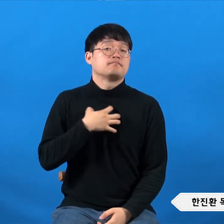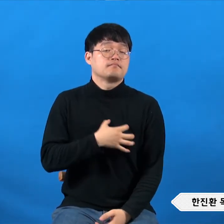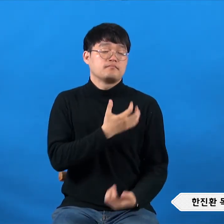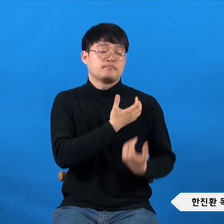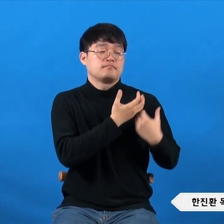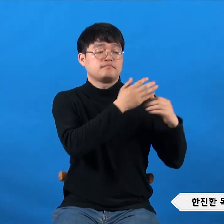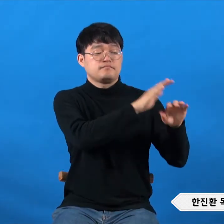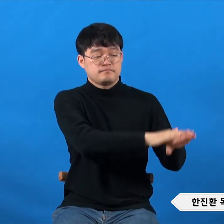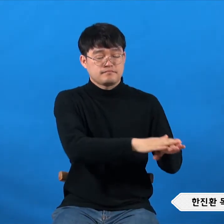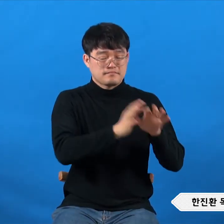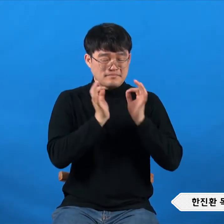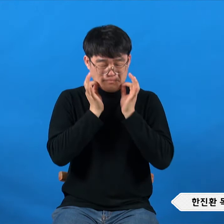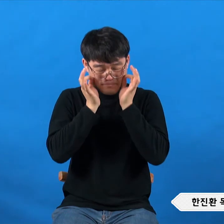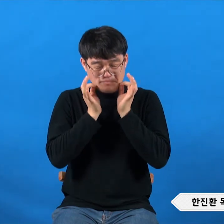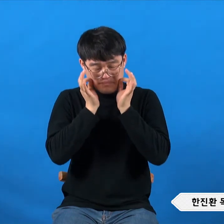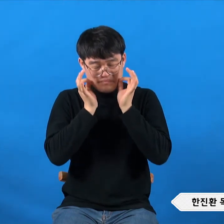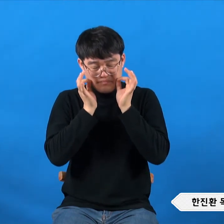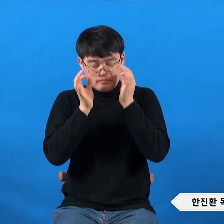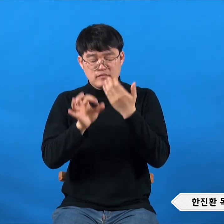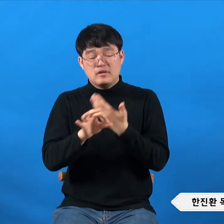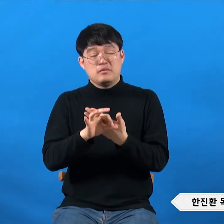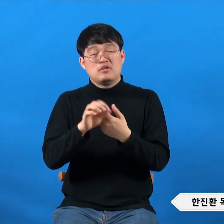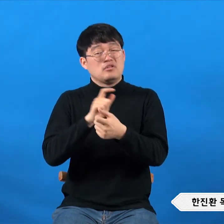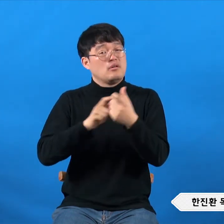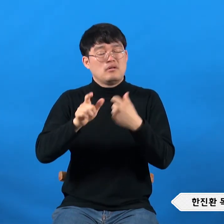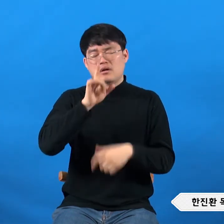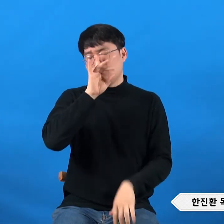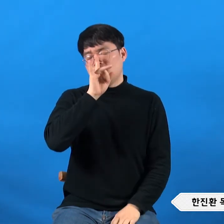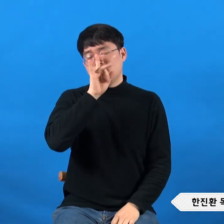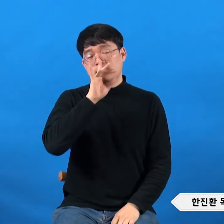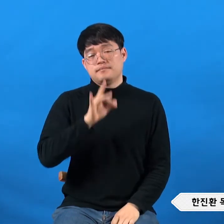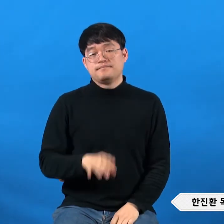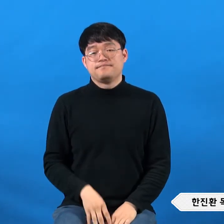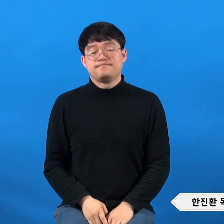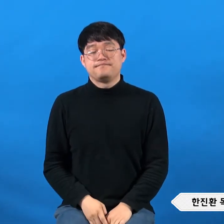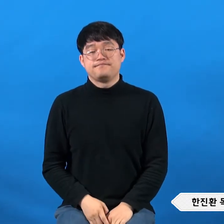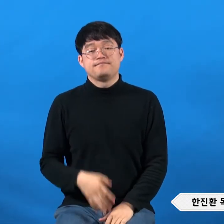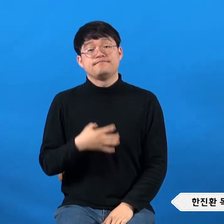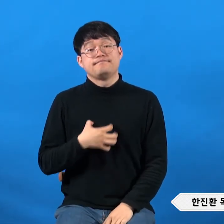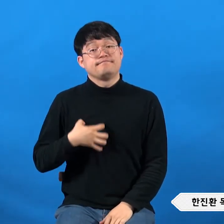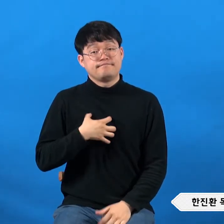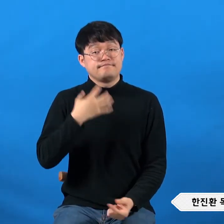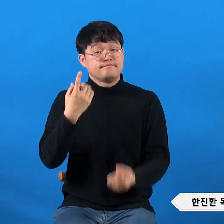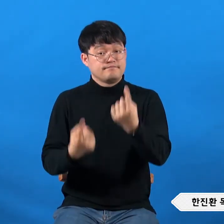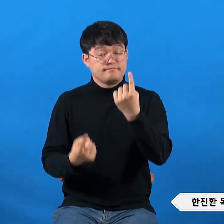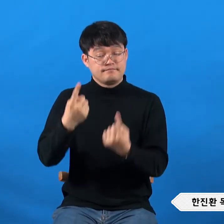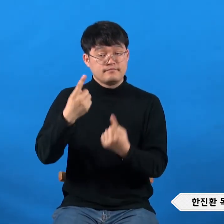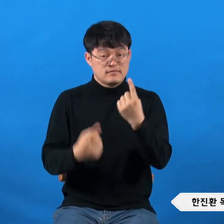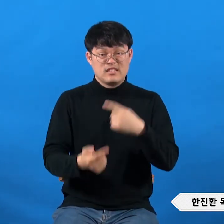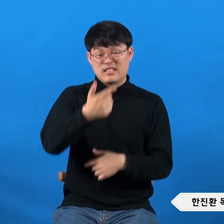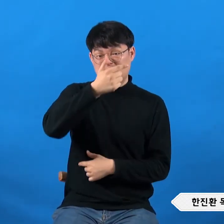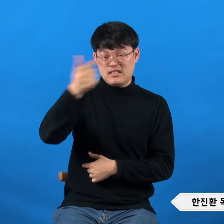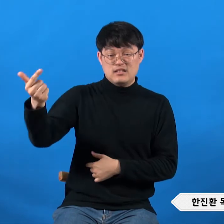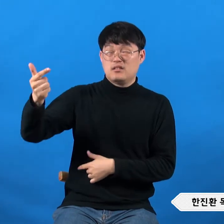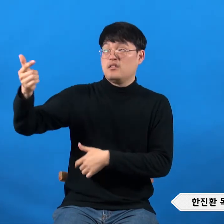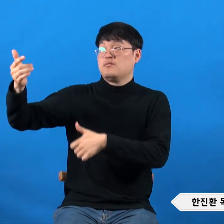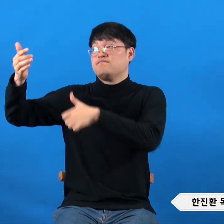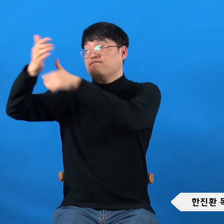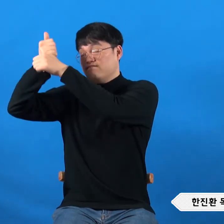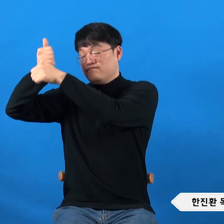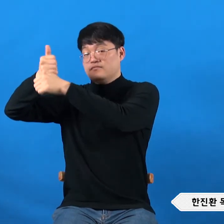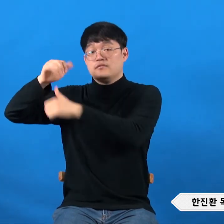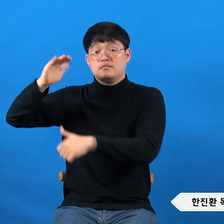염려는 내려놓으려고 애를 쓰면 절대로 내려놓아지지 않습니다. 염려보다 큰 것을 붙들어야